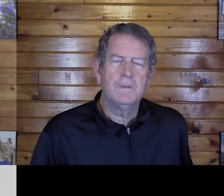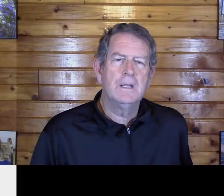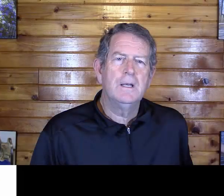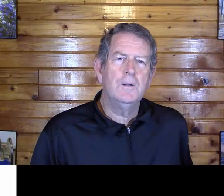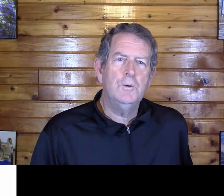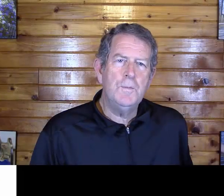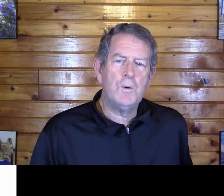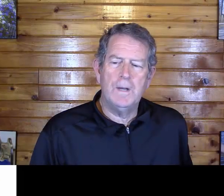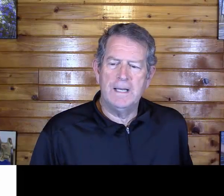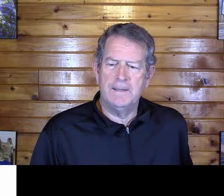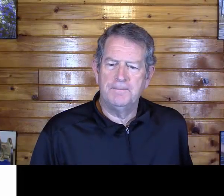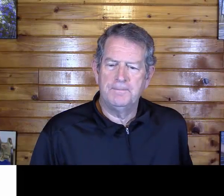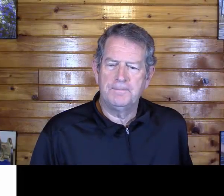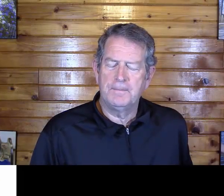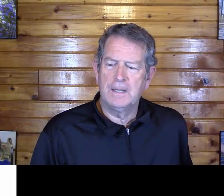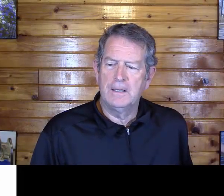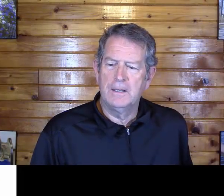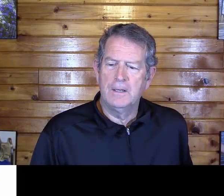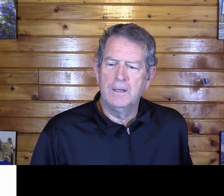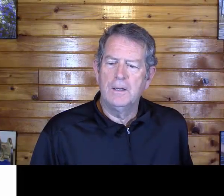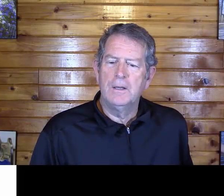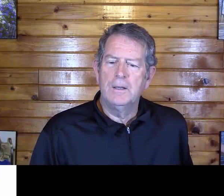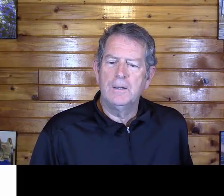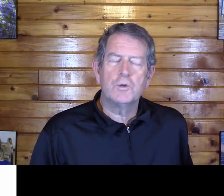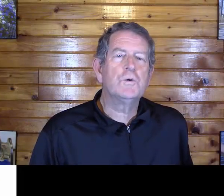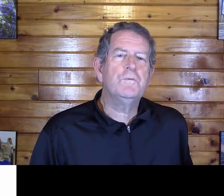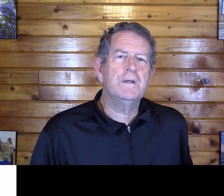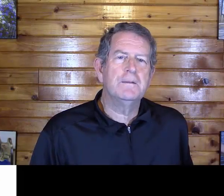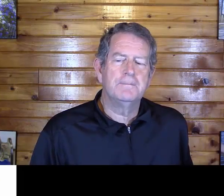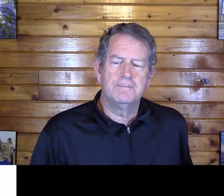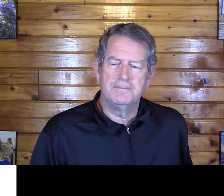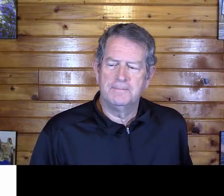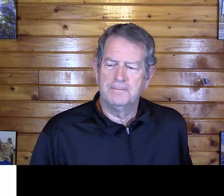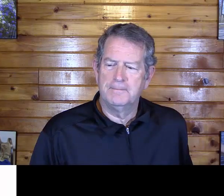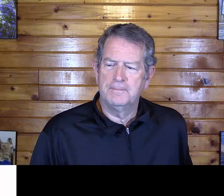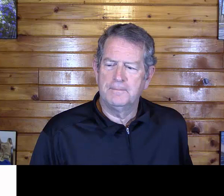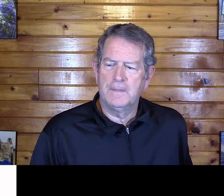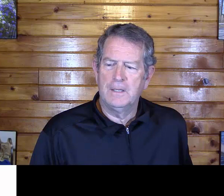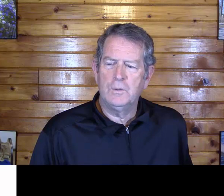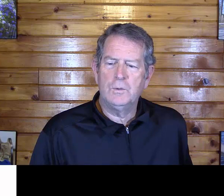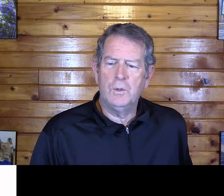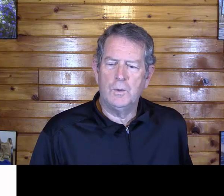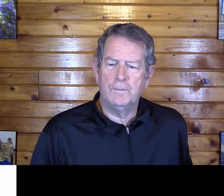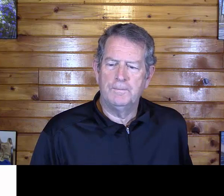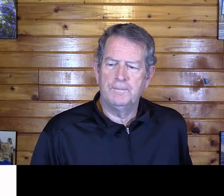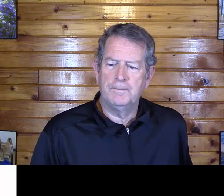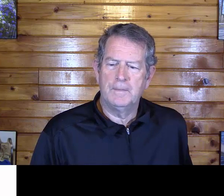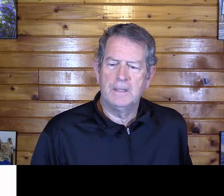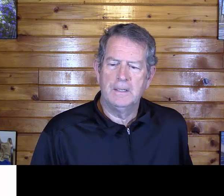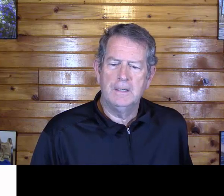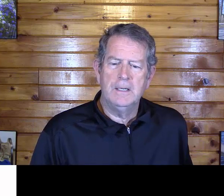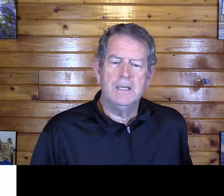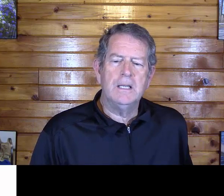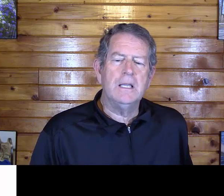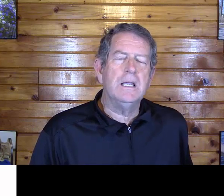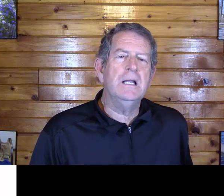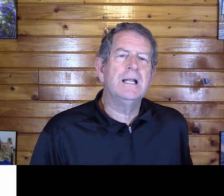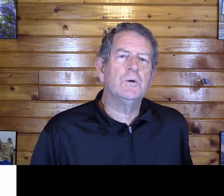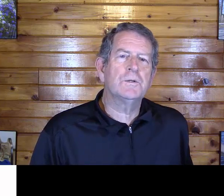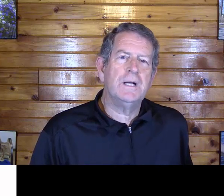Numéro 1. Je fais. 2. Il est en train